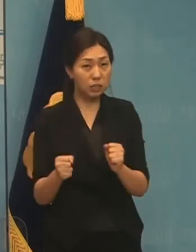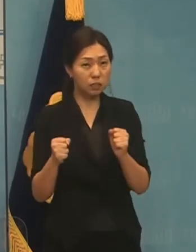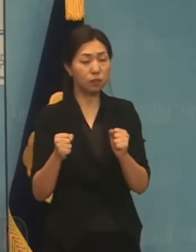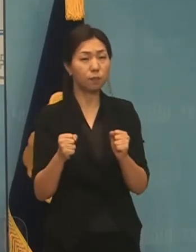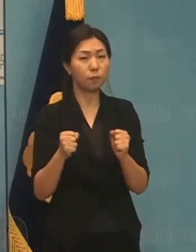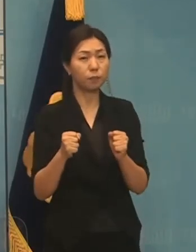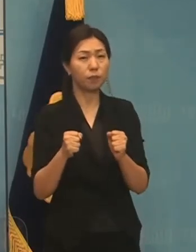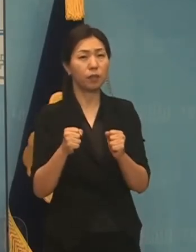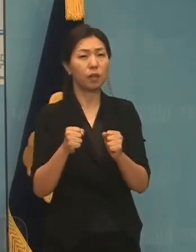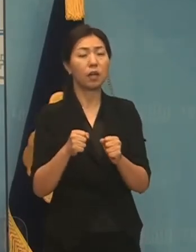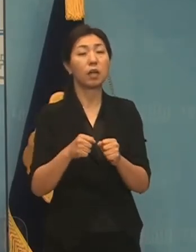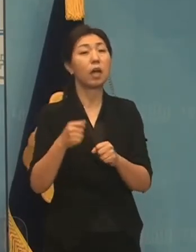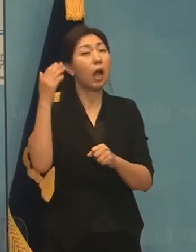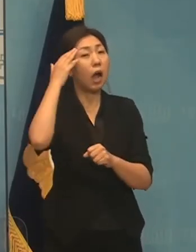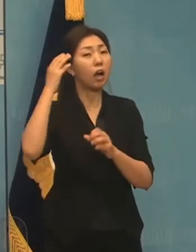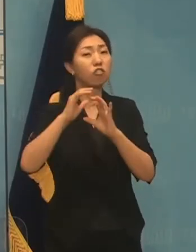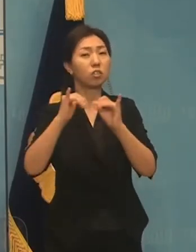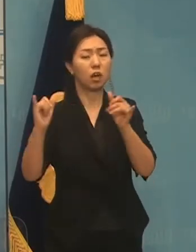외국인들과 연계하면